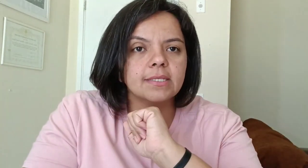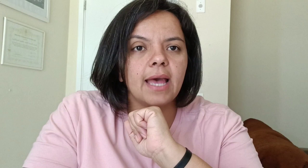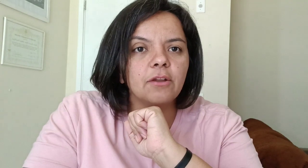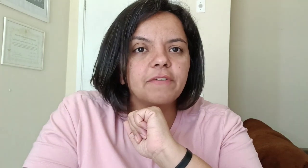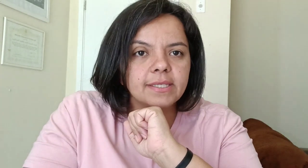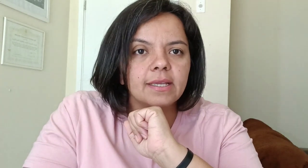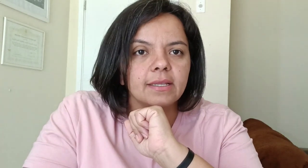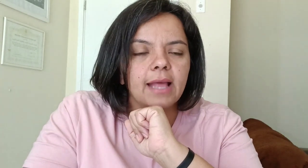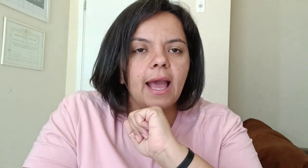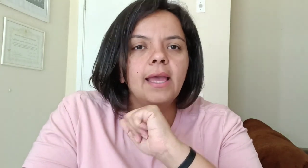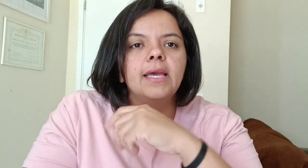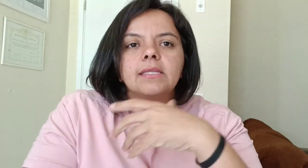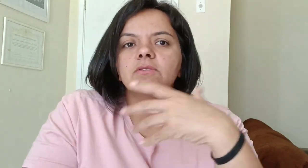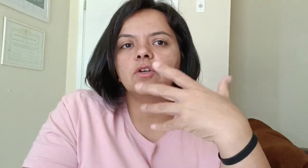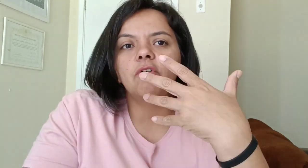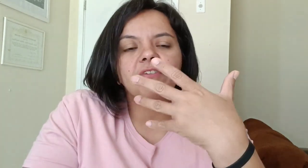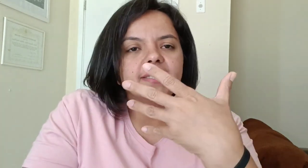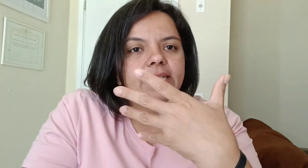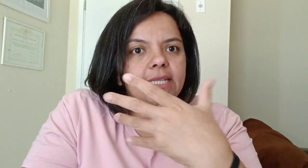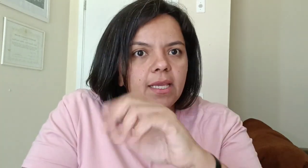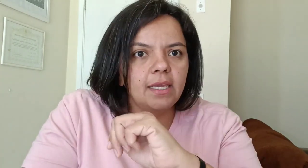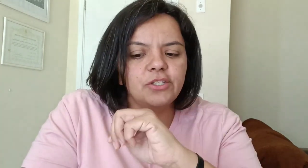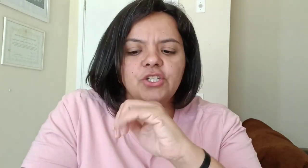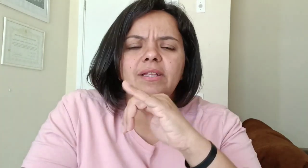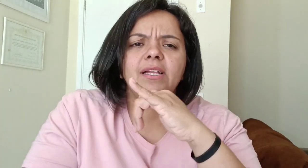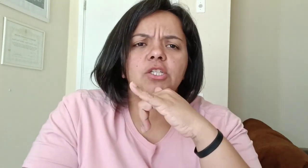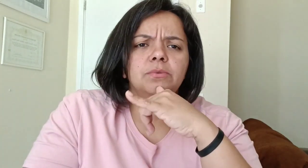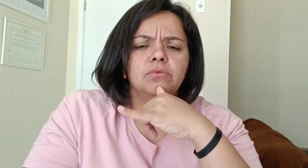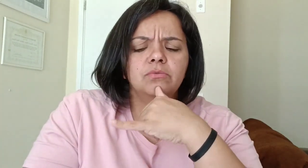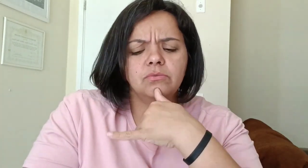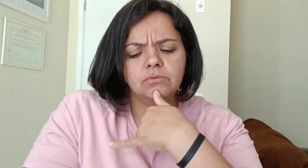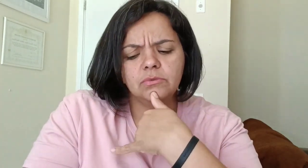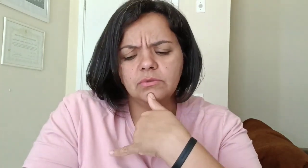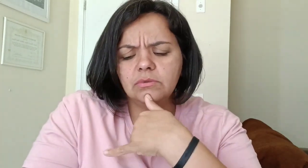necessário fazer, tá? Então, se eu vou fazer triste, né? Tipo,